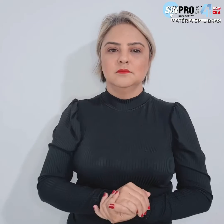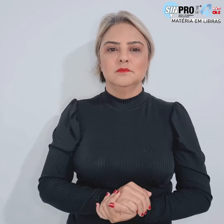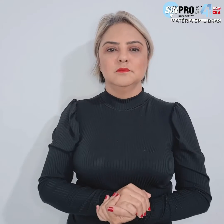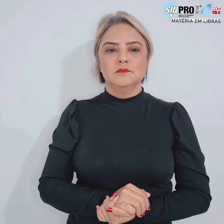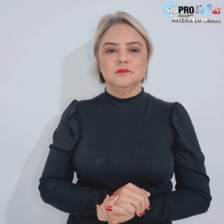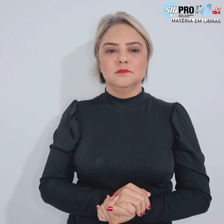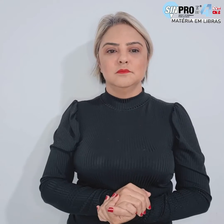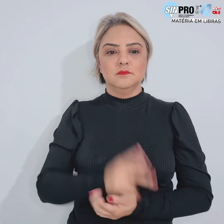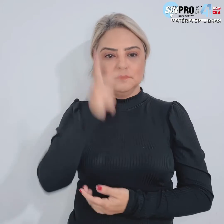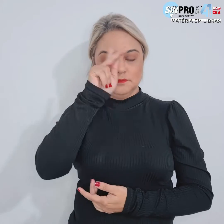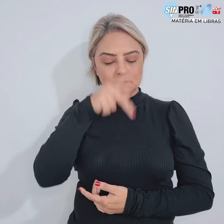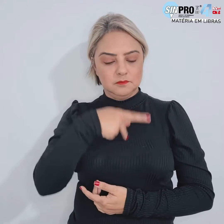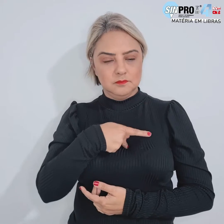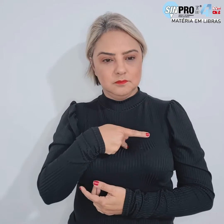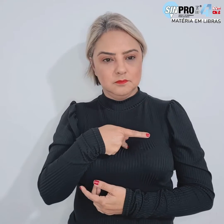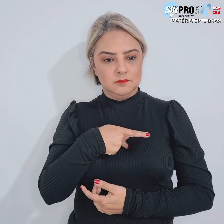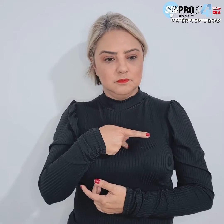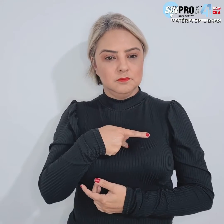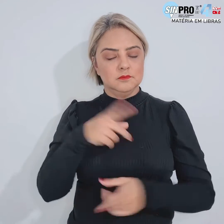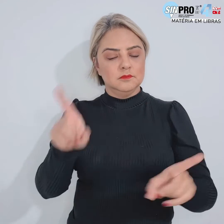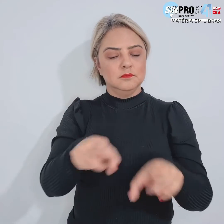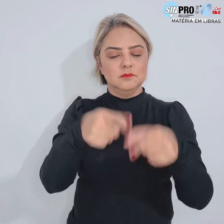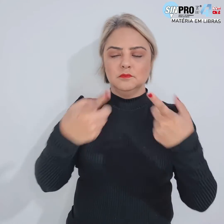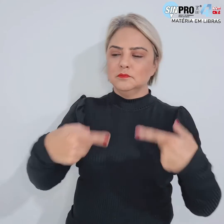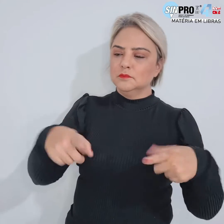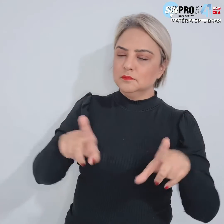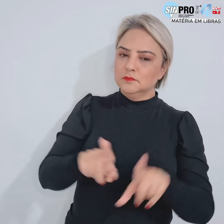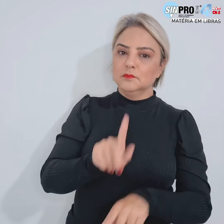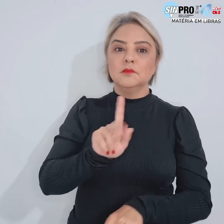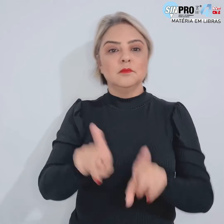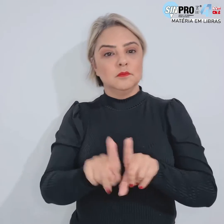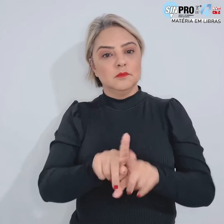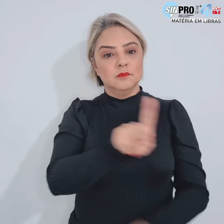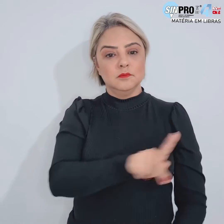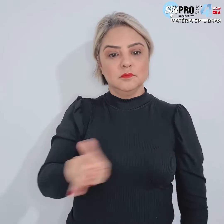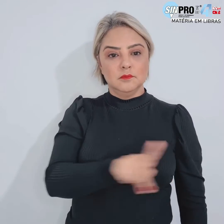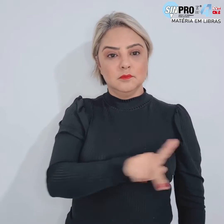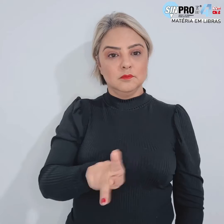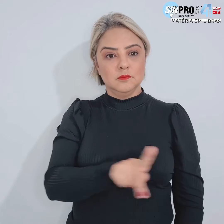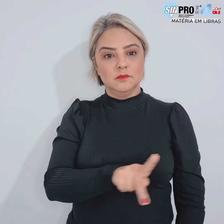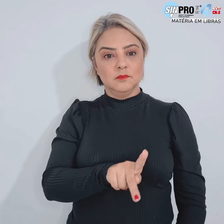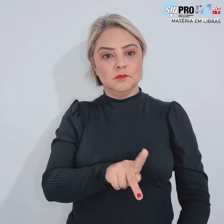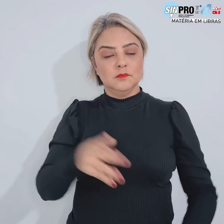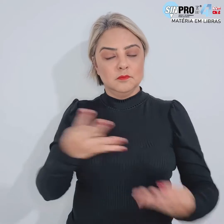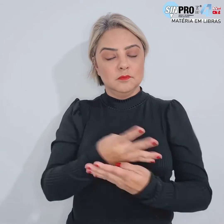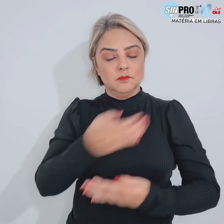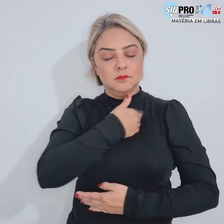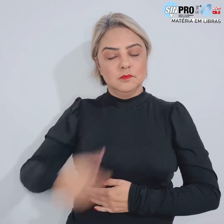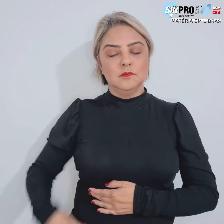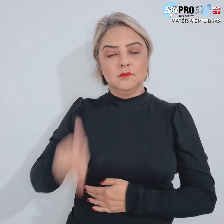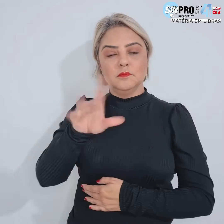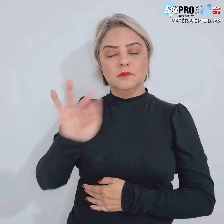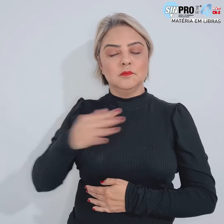Para mim, como maestro e professor da rede pública do DF, foi um grande prazer e